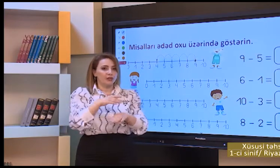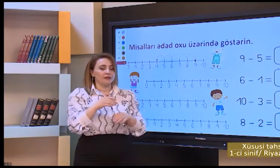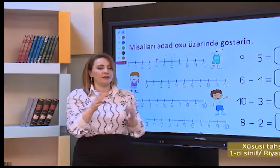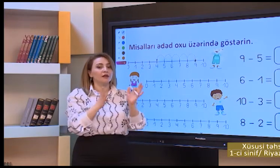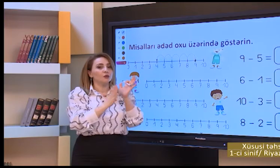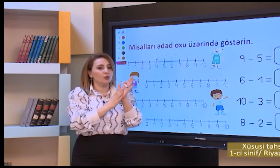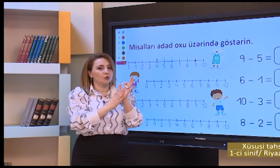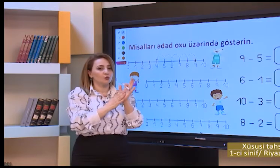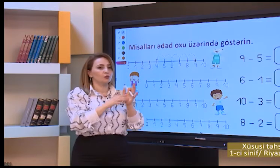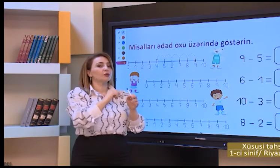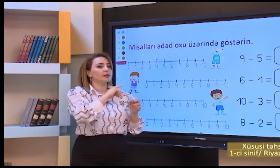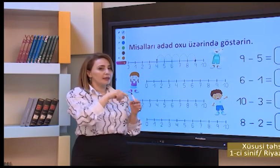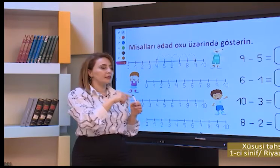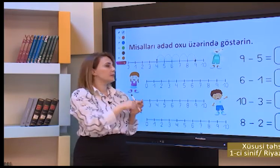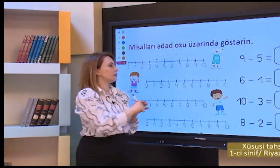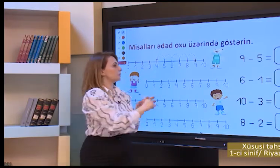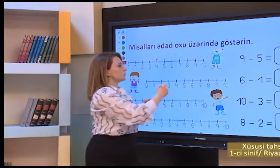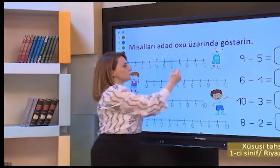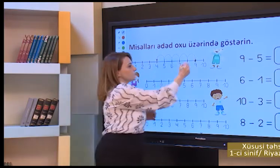üzərində 9-u qeyd eləyirik.